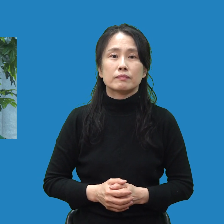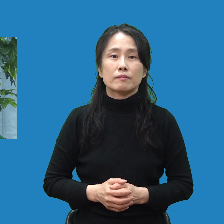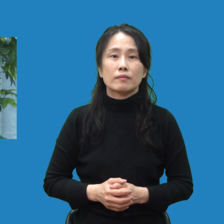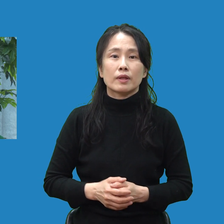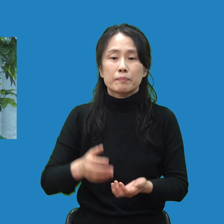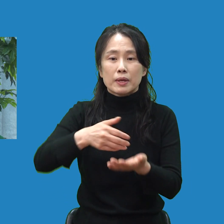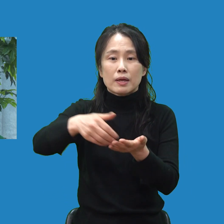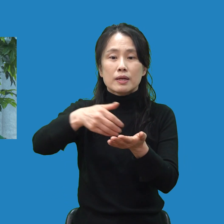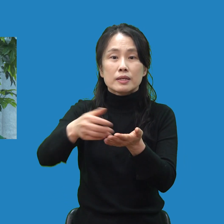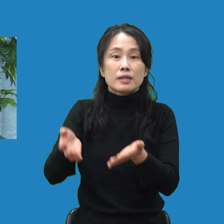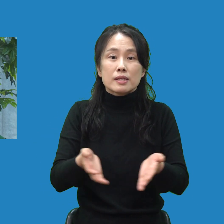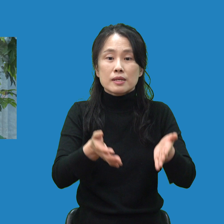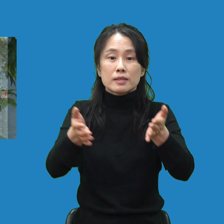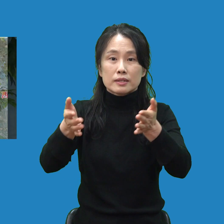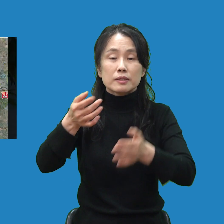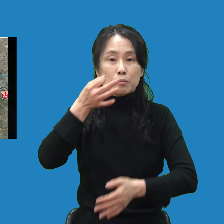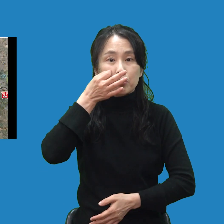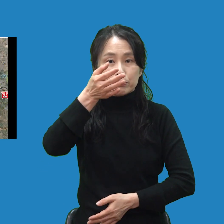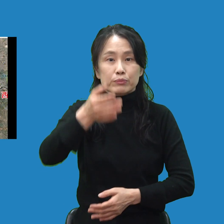지도를 한번 보시면